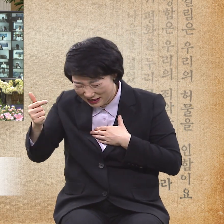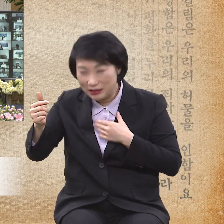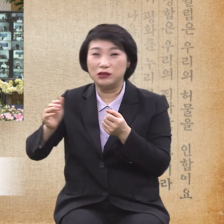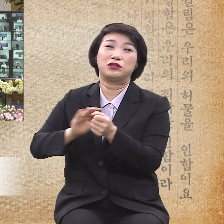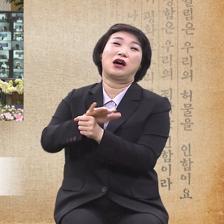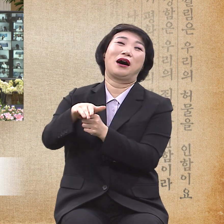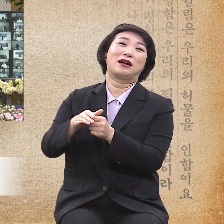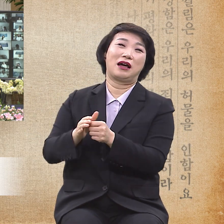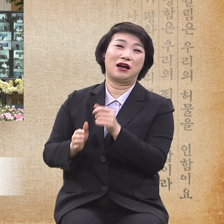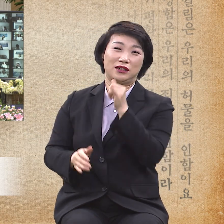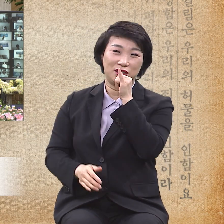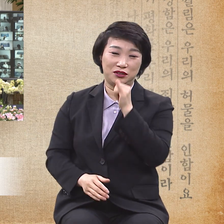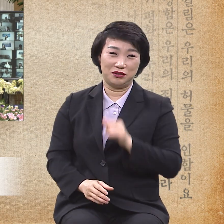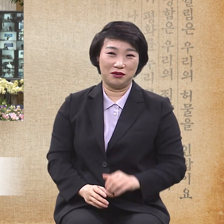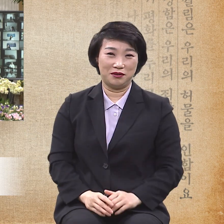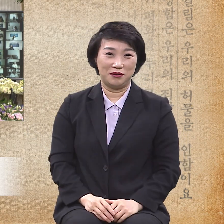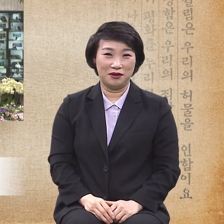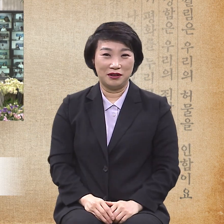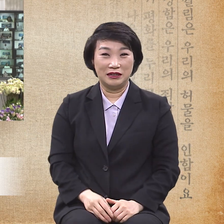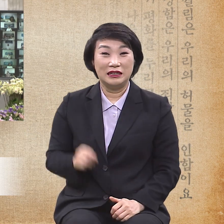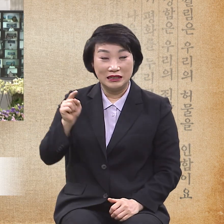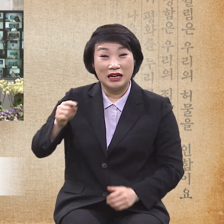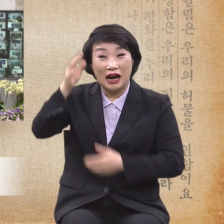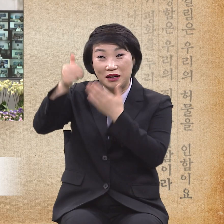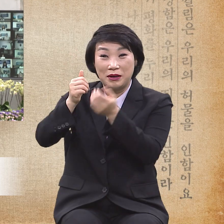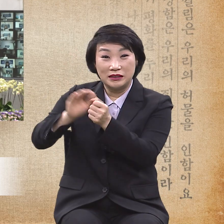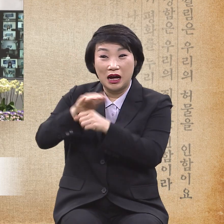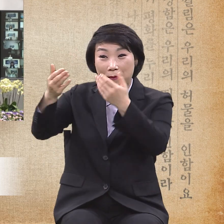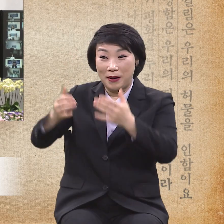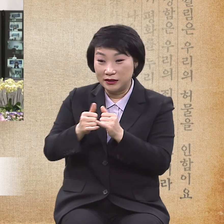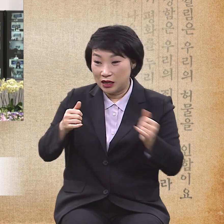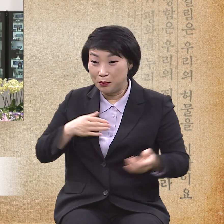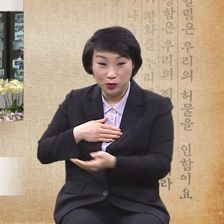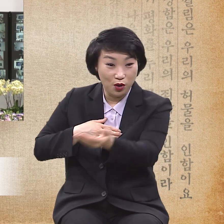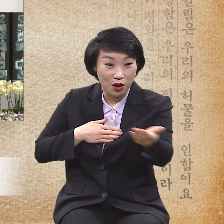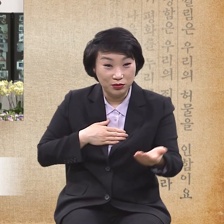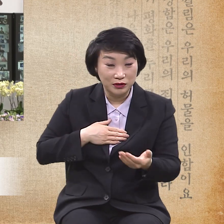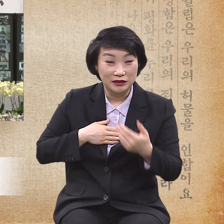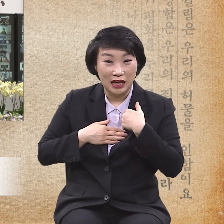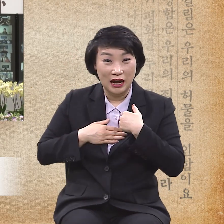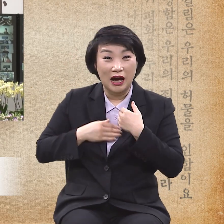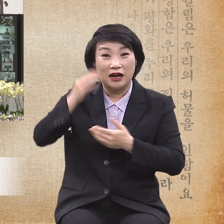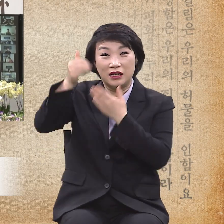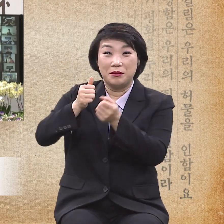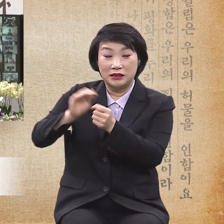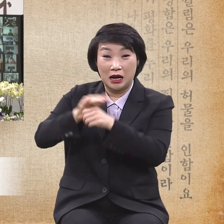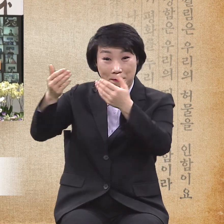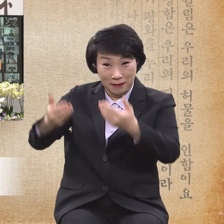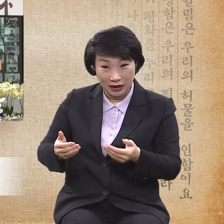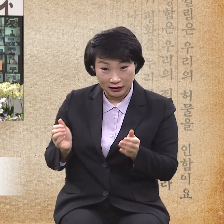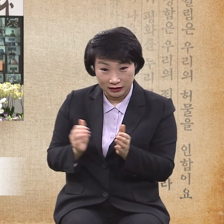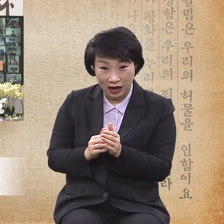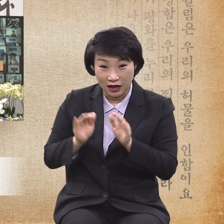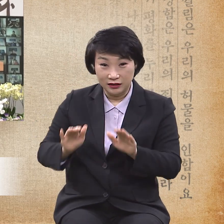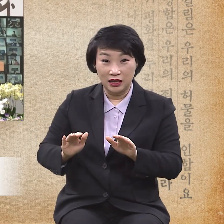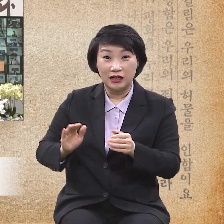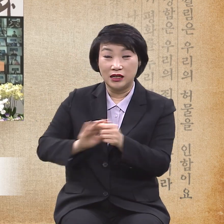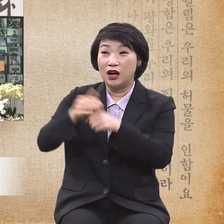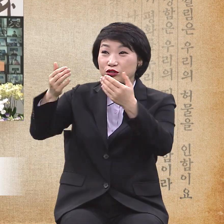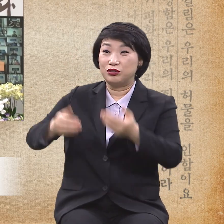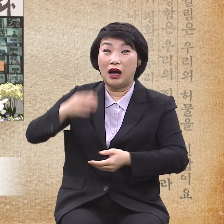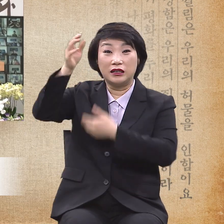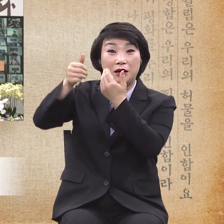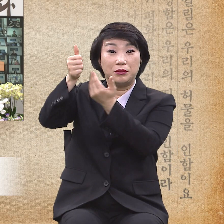엄청난 사랑인데 이 사랑을 받은 자들이 받았다면서 이 사랑을 주신